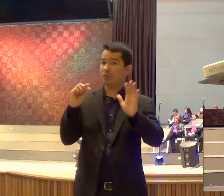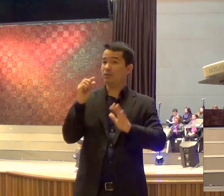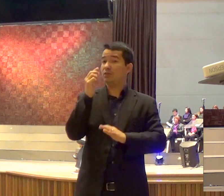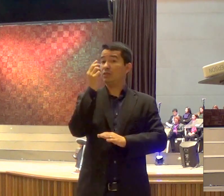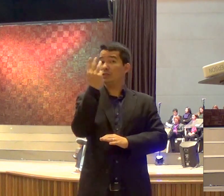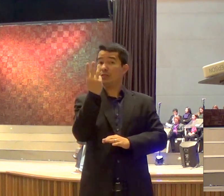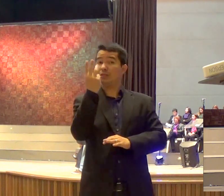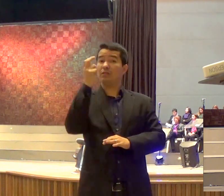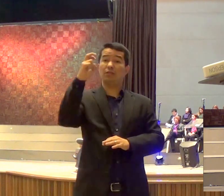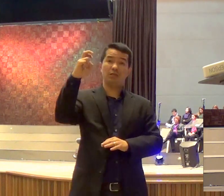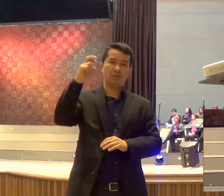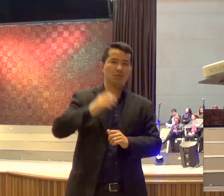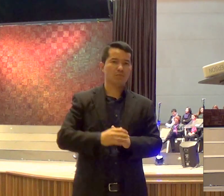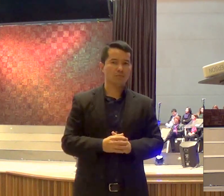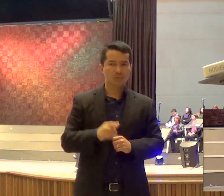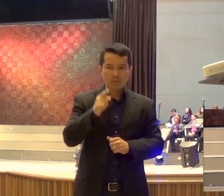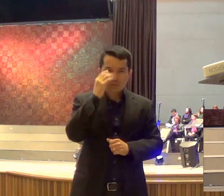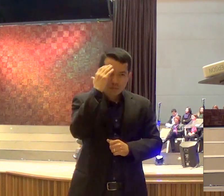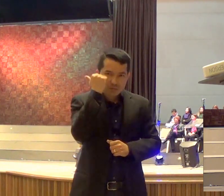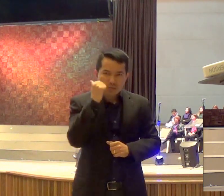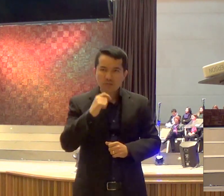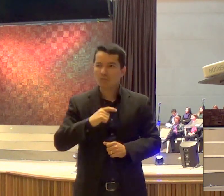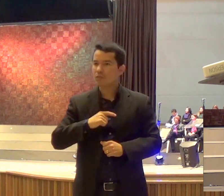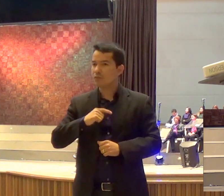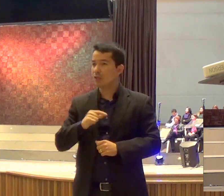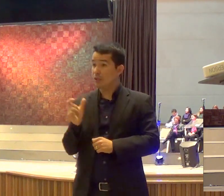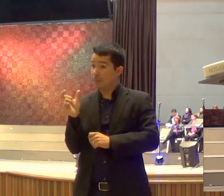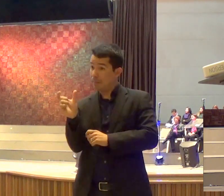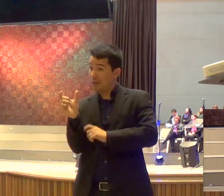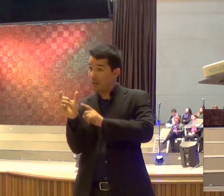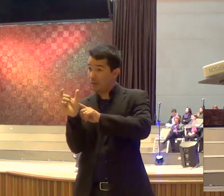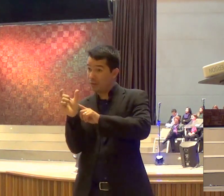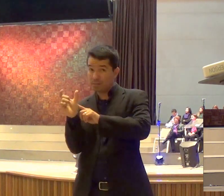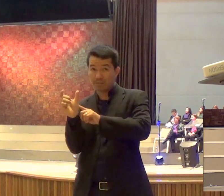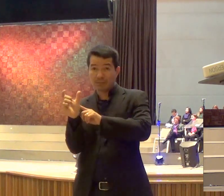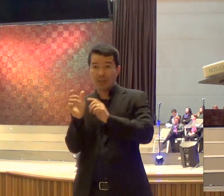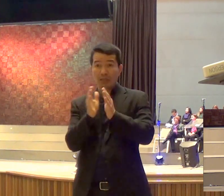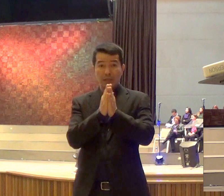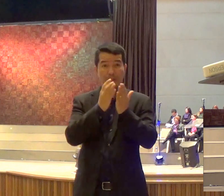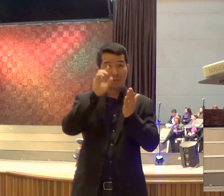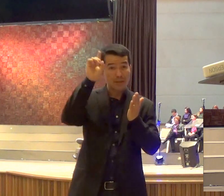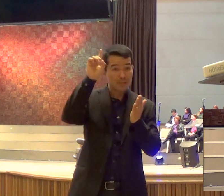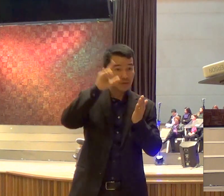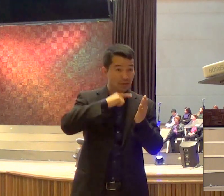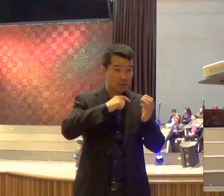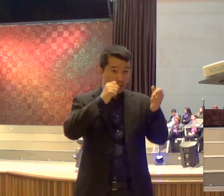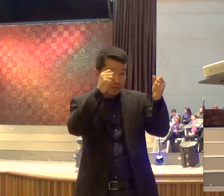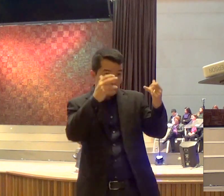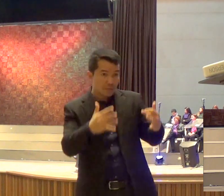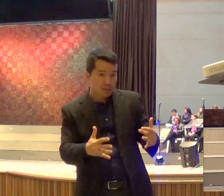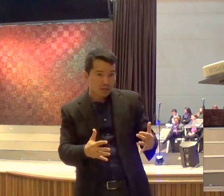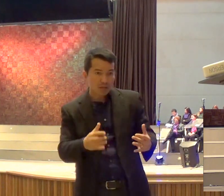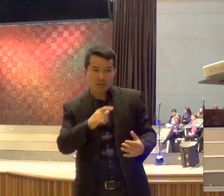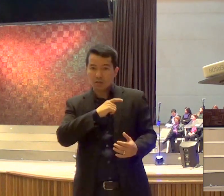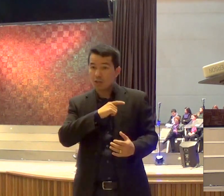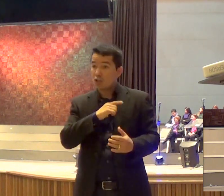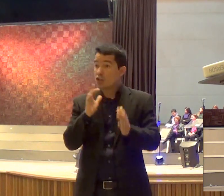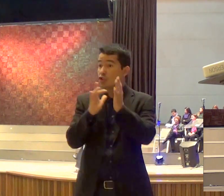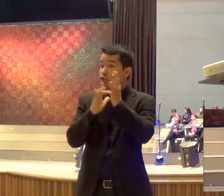Deus vai nos mostrar experiência de Jesus com seus discípulos no enfrentamento de uma